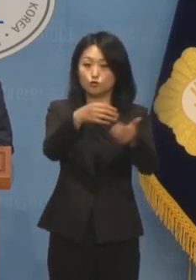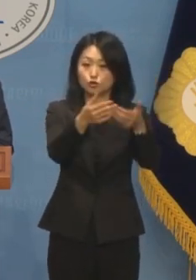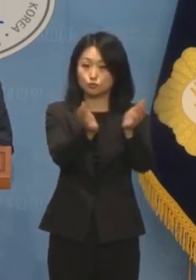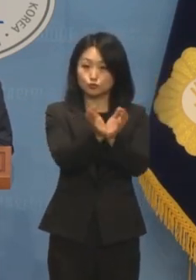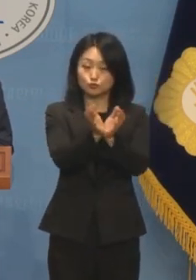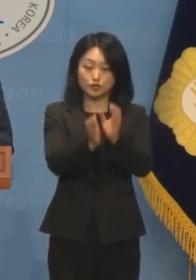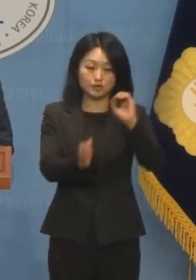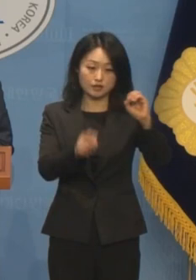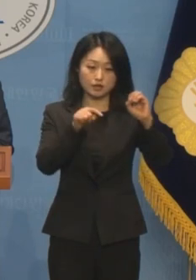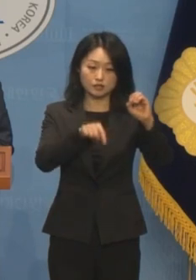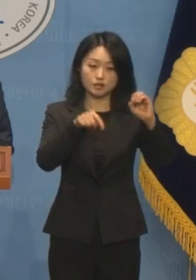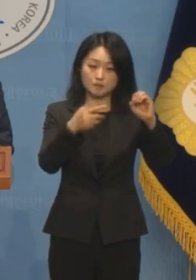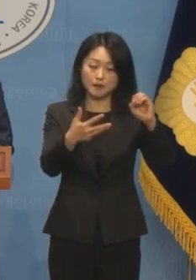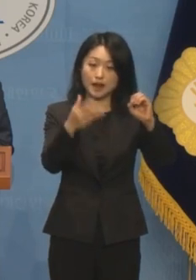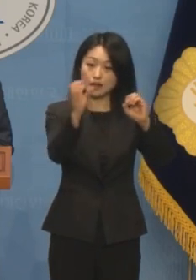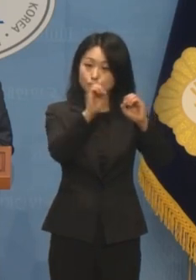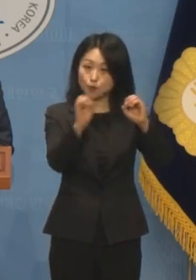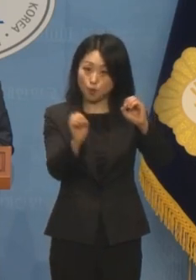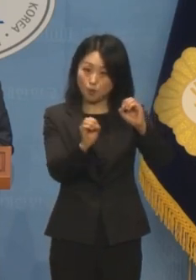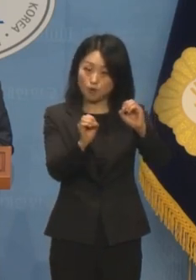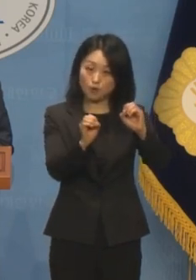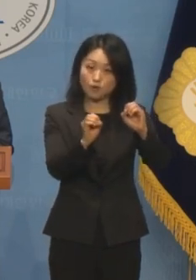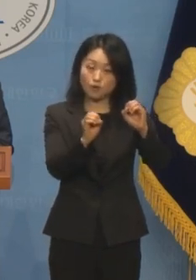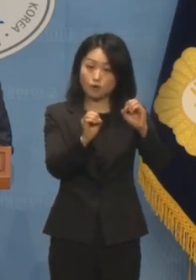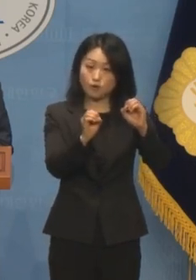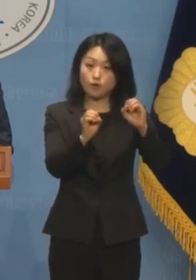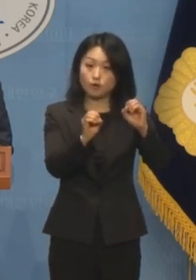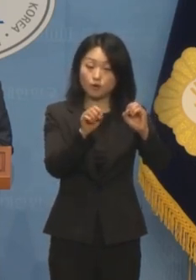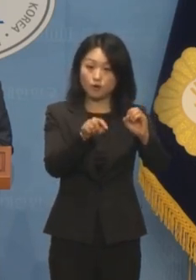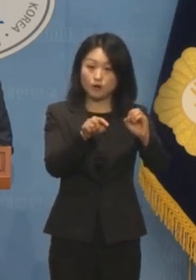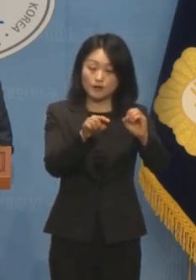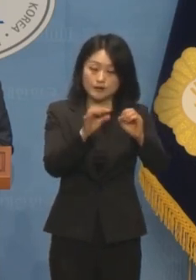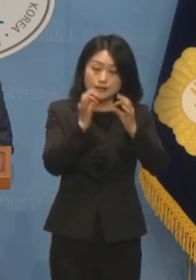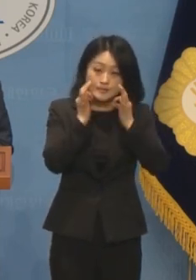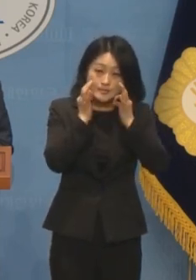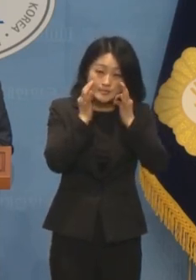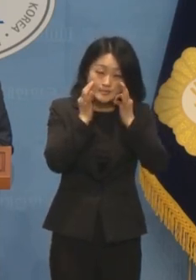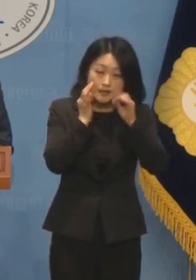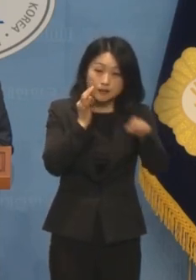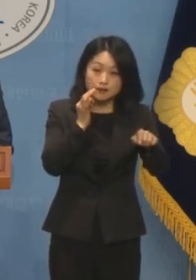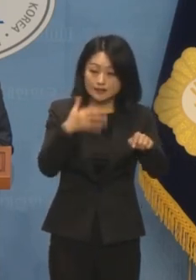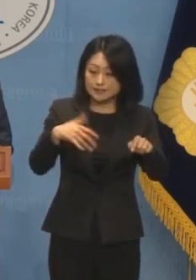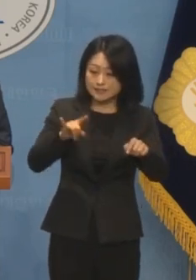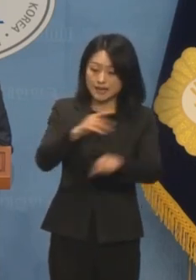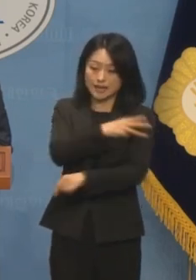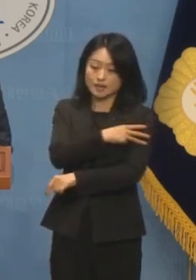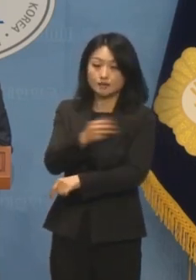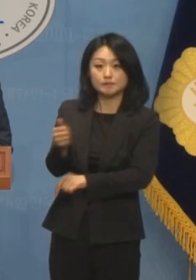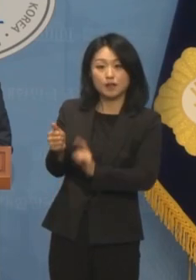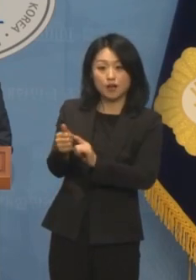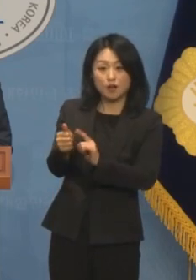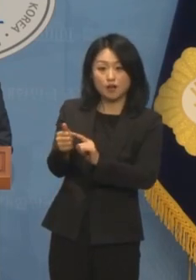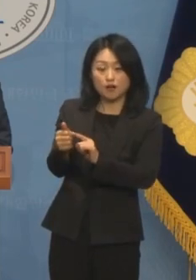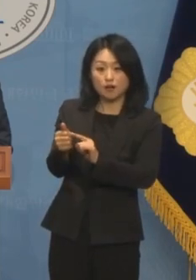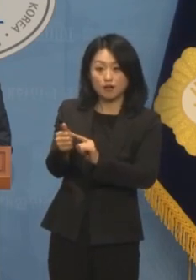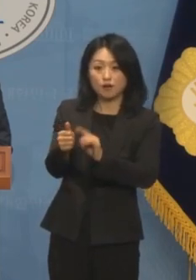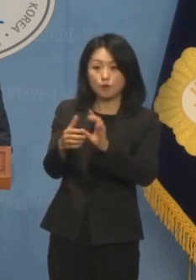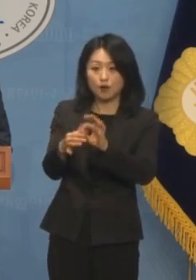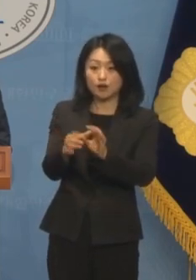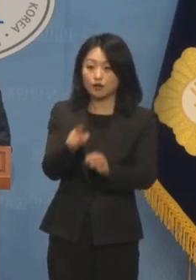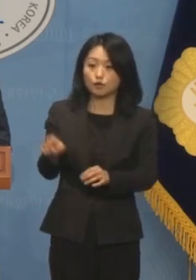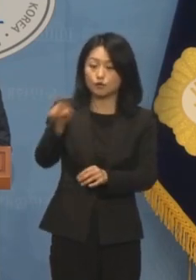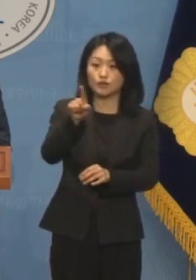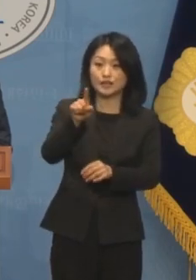0.8%에 불과한 인용률을 뚫고서 최혜병 순직과 은폐 시도 사건의 핵심 피의자인 이종섭